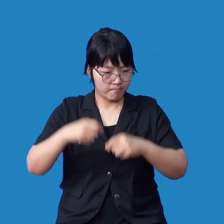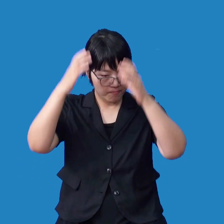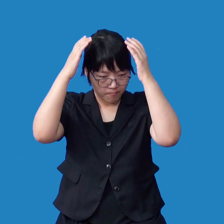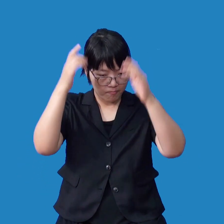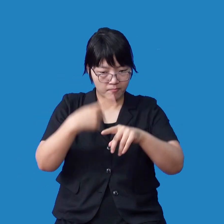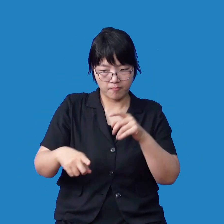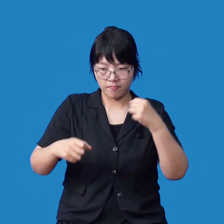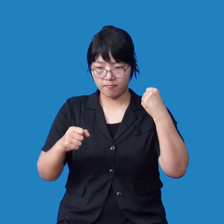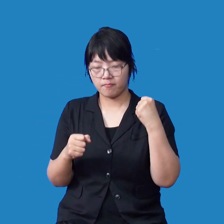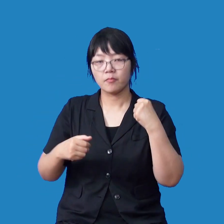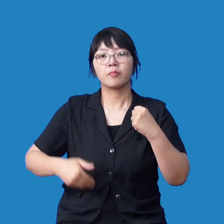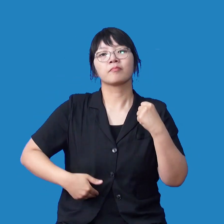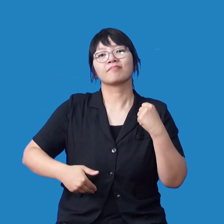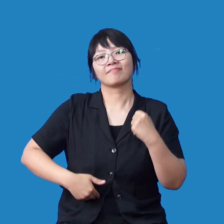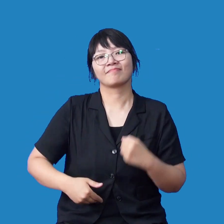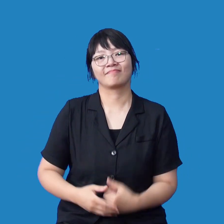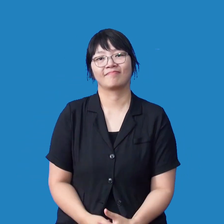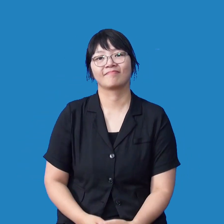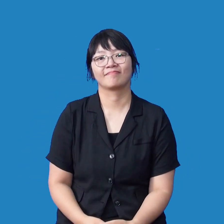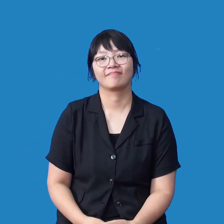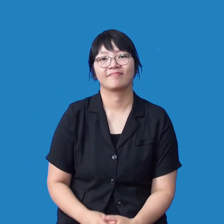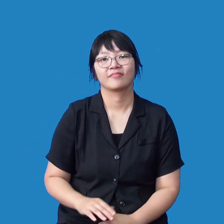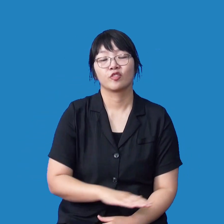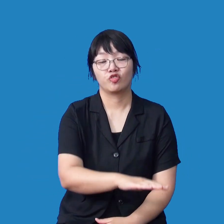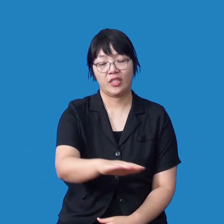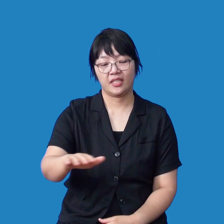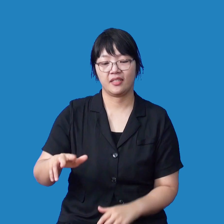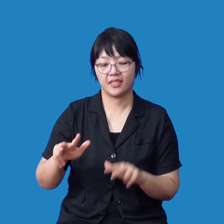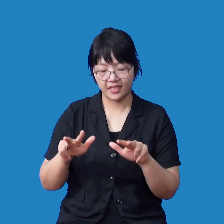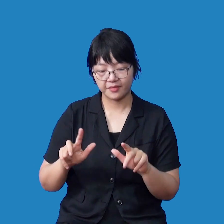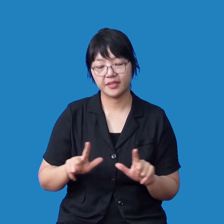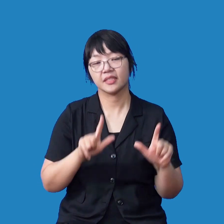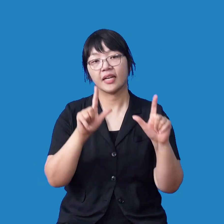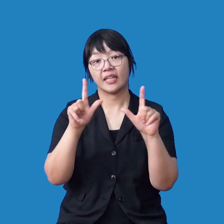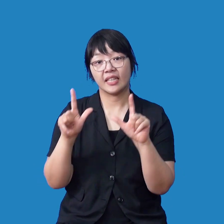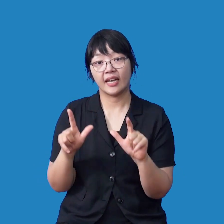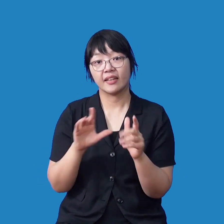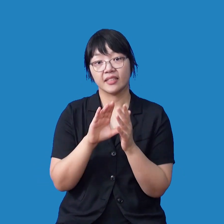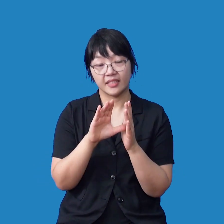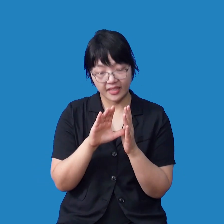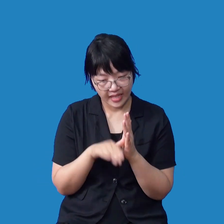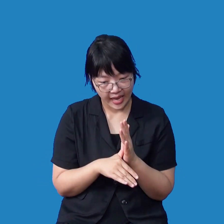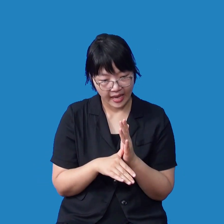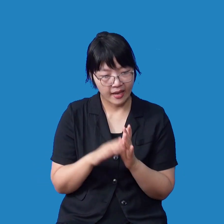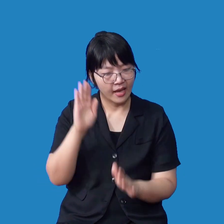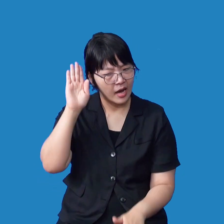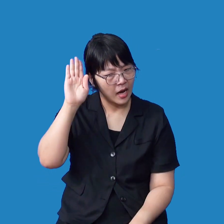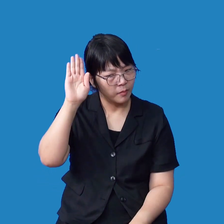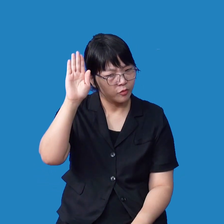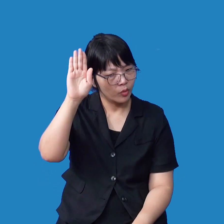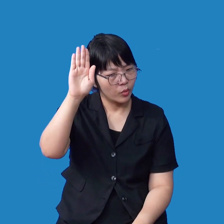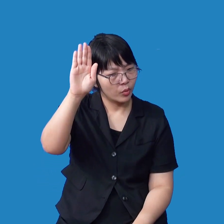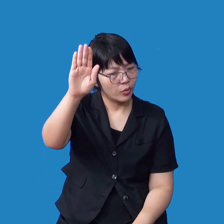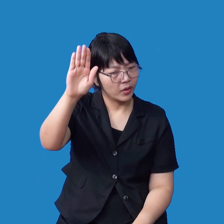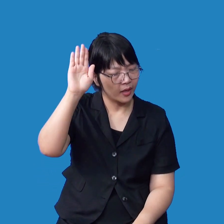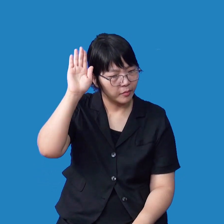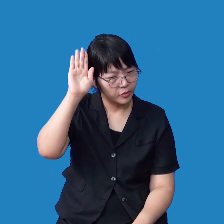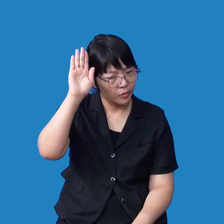그렇습니다. 우리가 살고 있는 이 시대에 우리의 미래에 대한 기대가